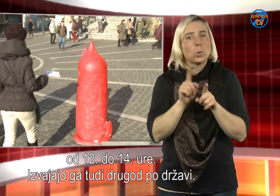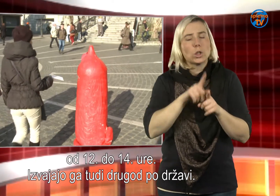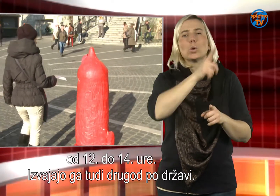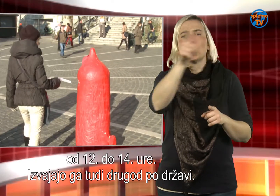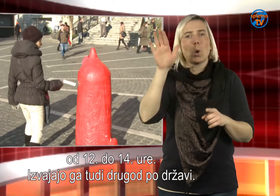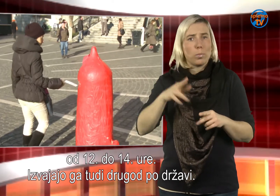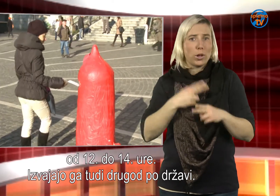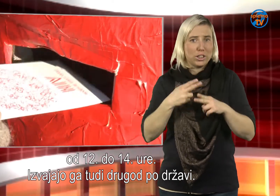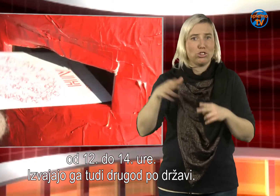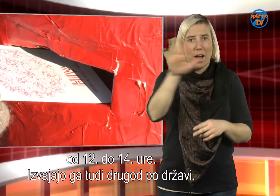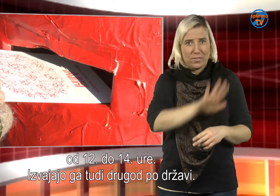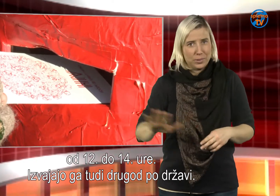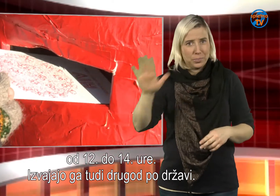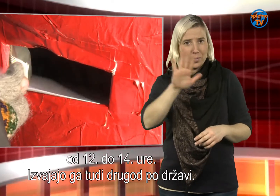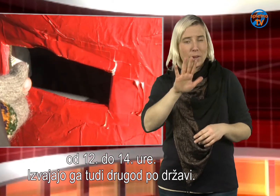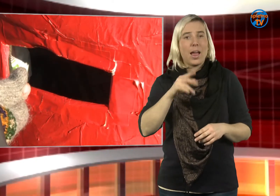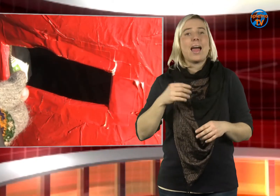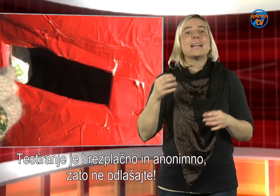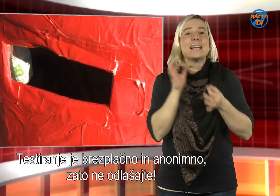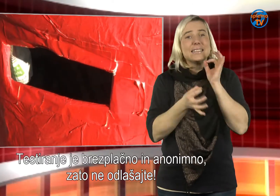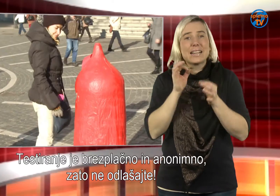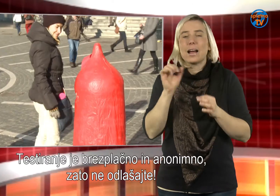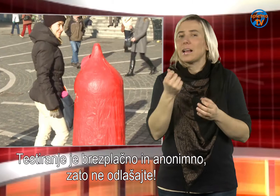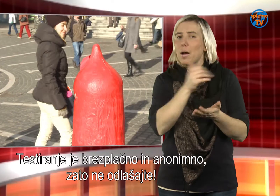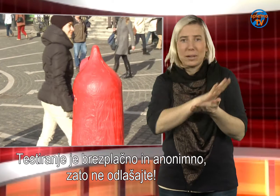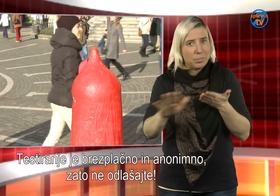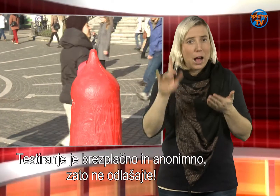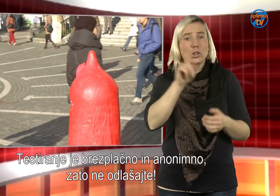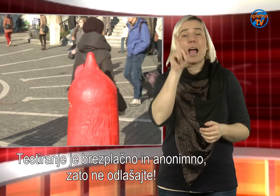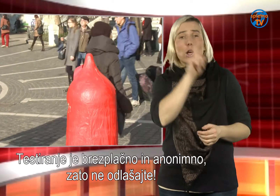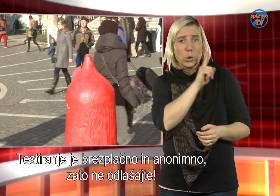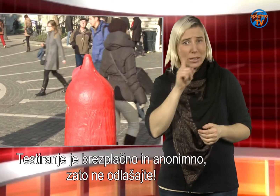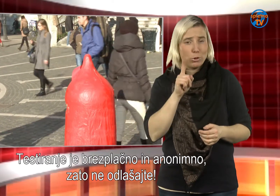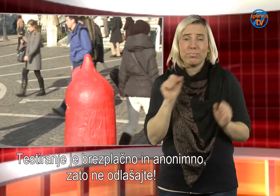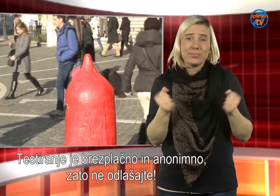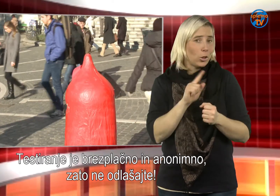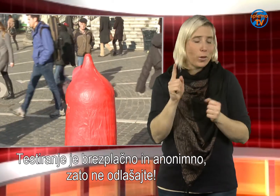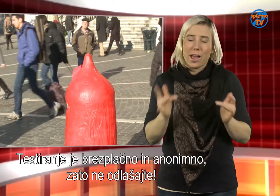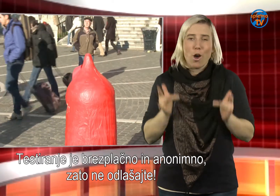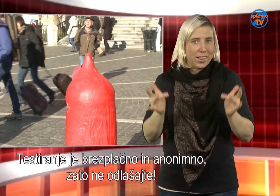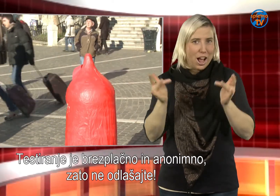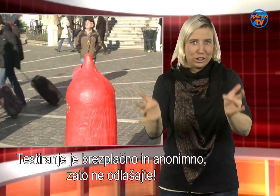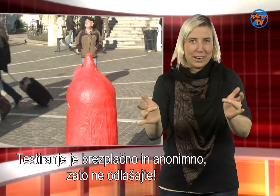tudi drugod po državi. Testiranje je brezplačno in anonimno, zato ne odlašajte.